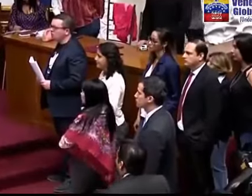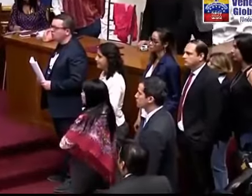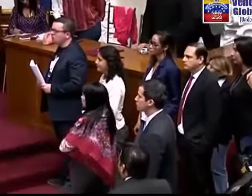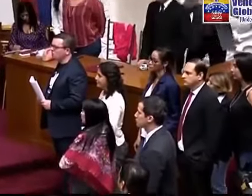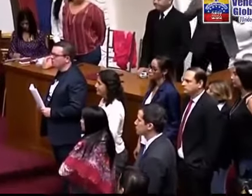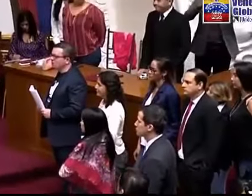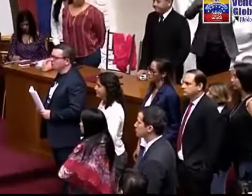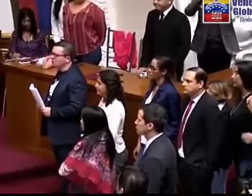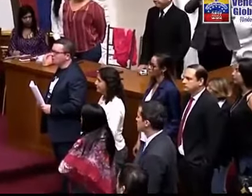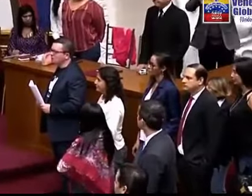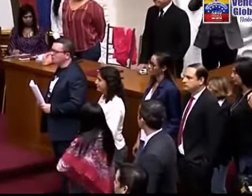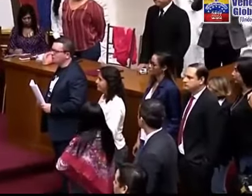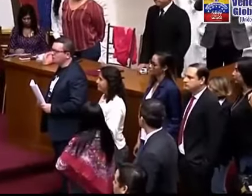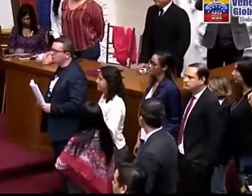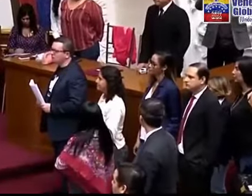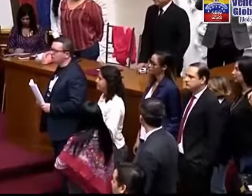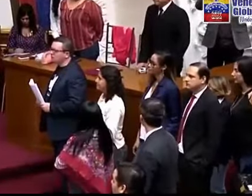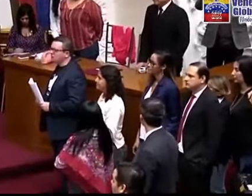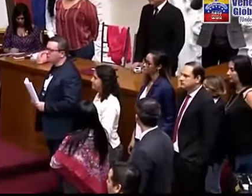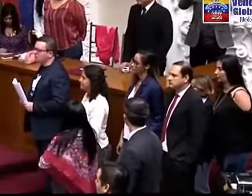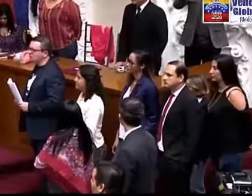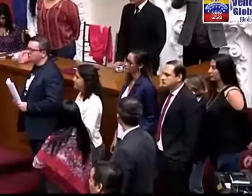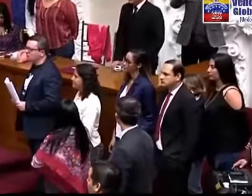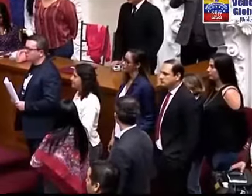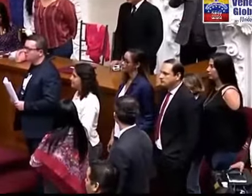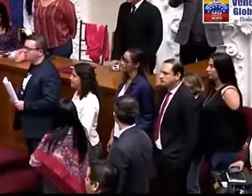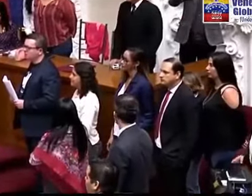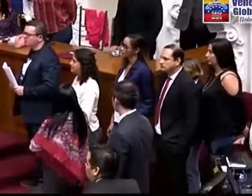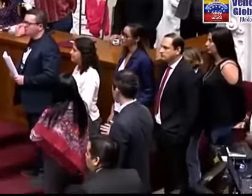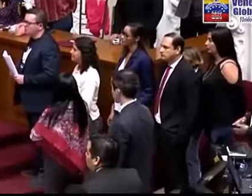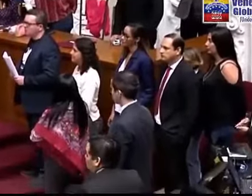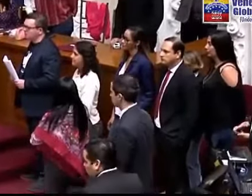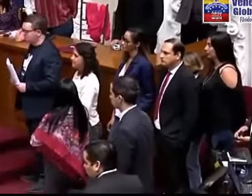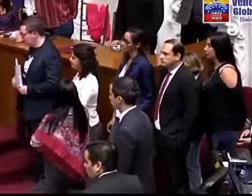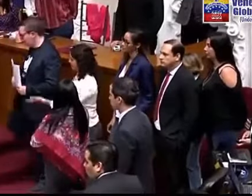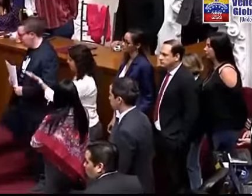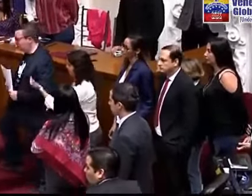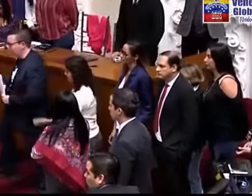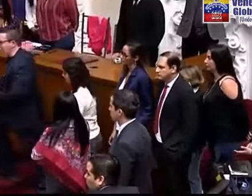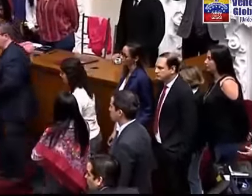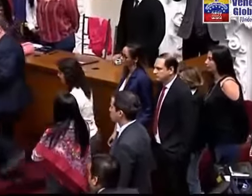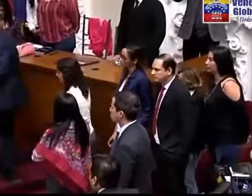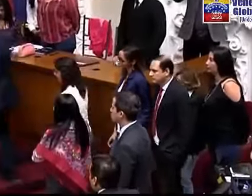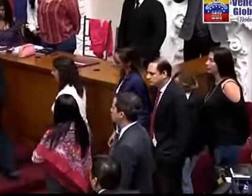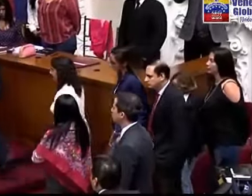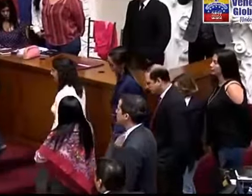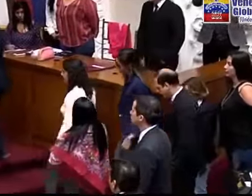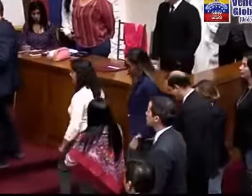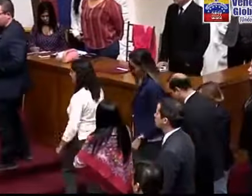de Govella, quien la acompaña a parte de la Comisión de Política Interior al estrado de esta plenaria legítima, constitucional y con el respaldo nacional e